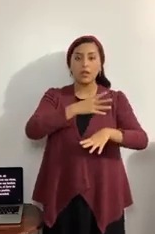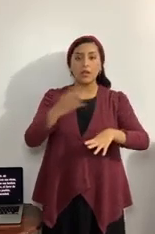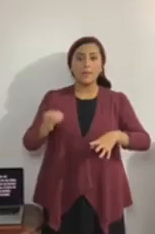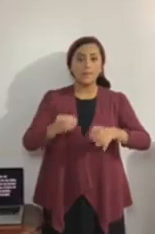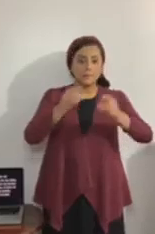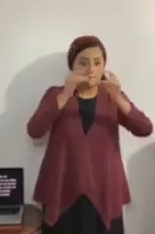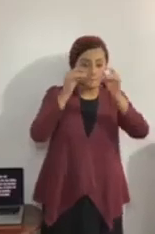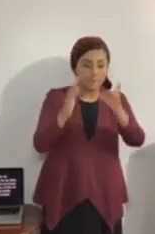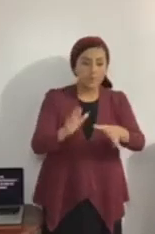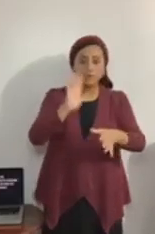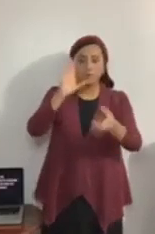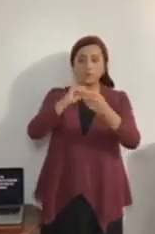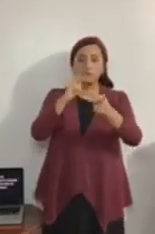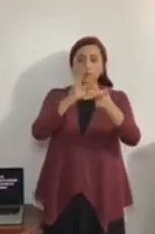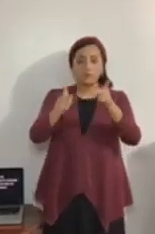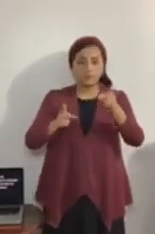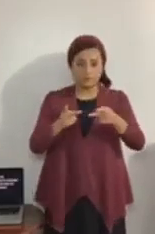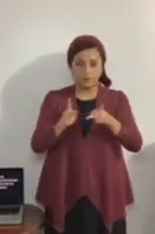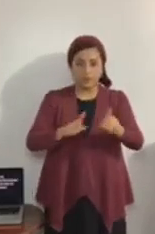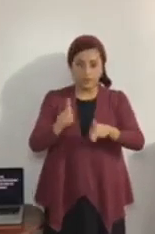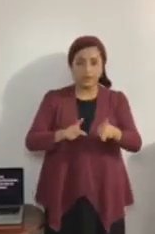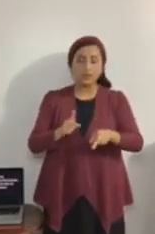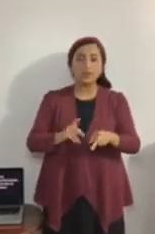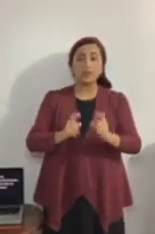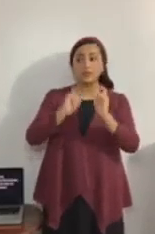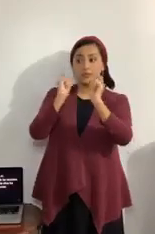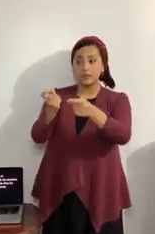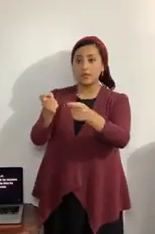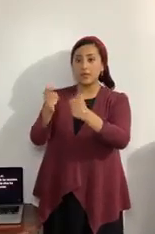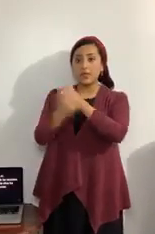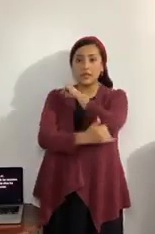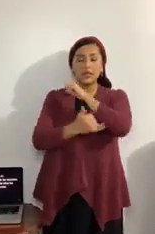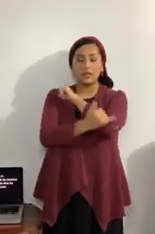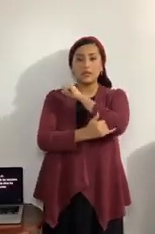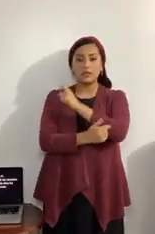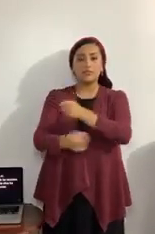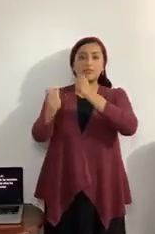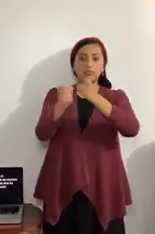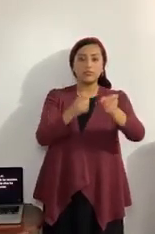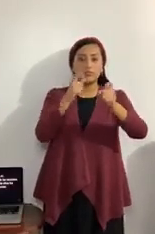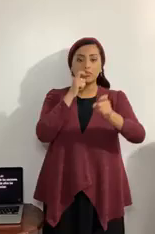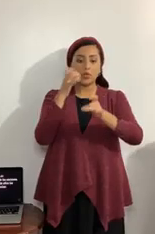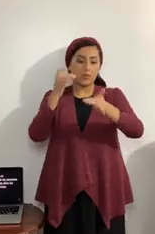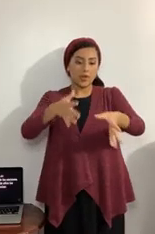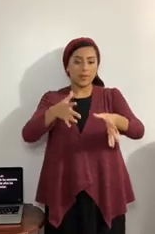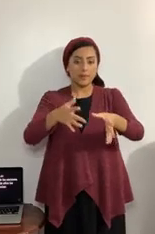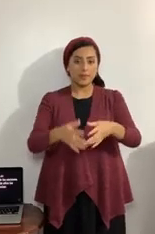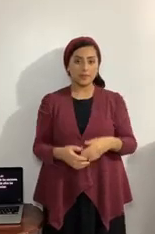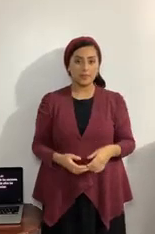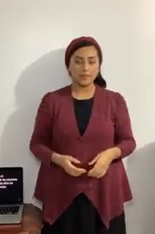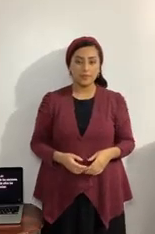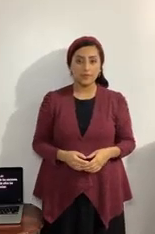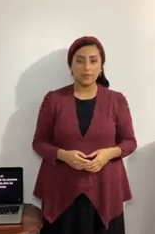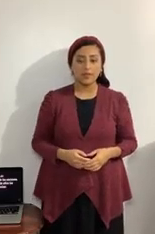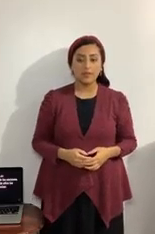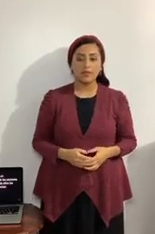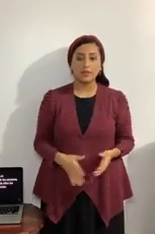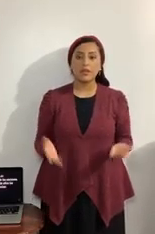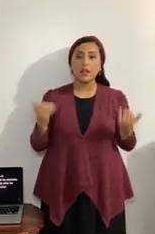heredad. Los entregó en poder de las naciones, y se enseñorearon de ellos los que les aborrecían. Ahora, ¿de qué